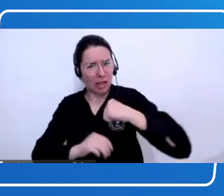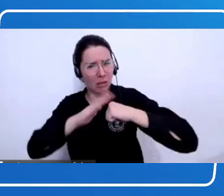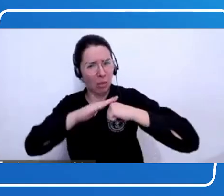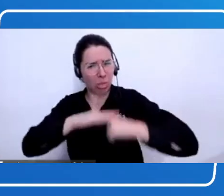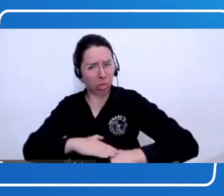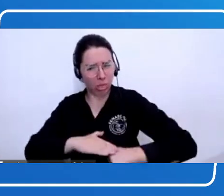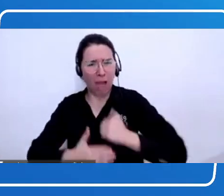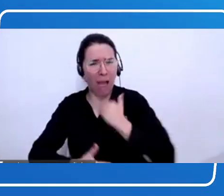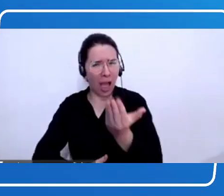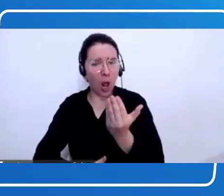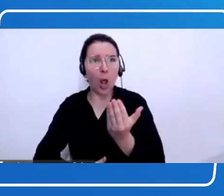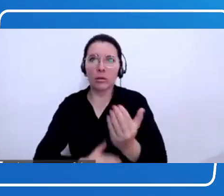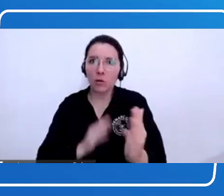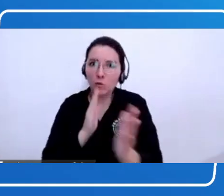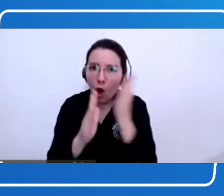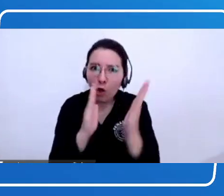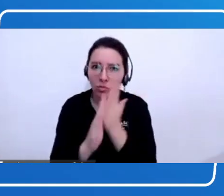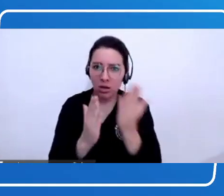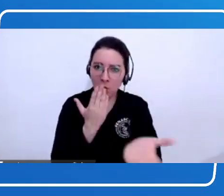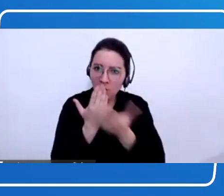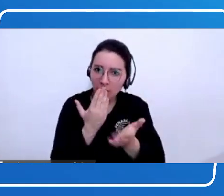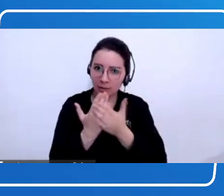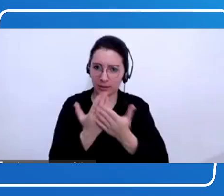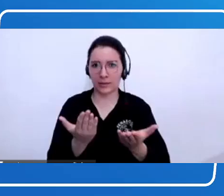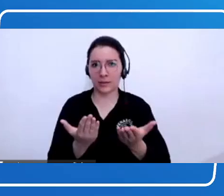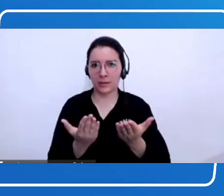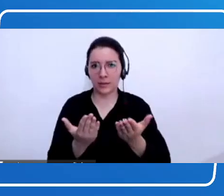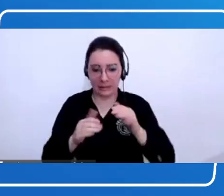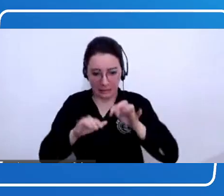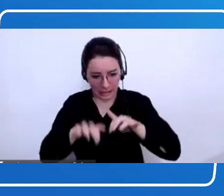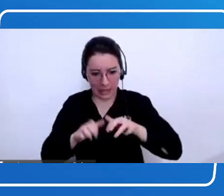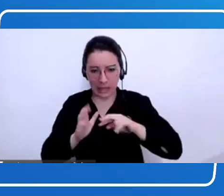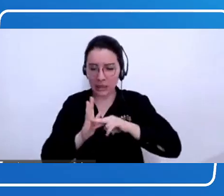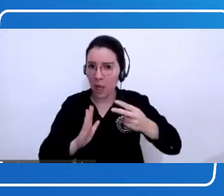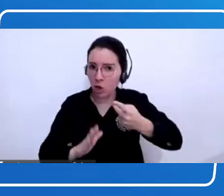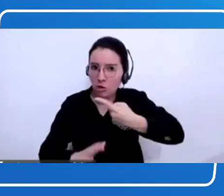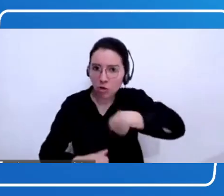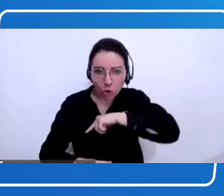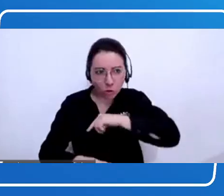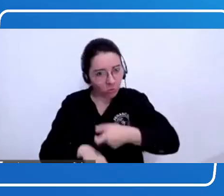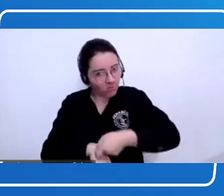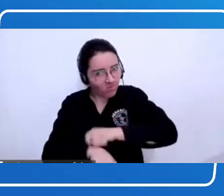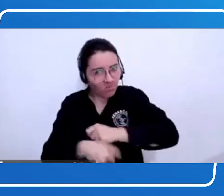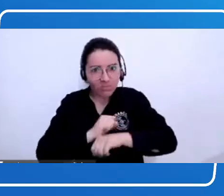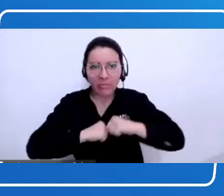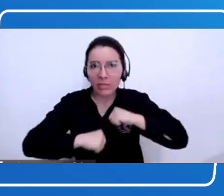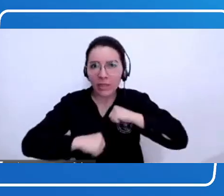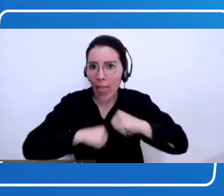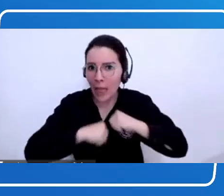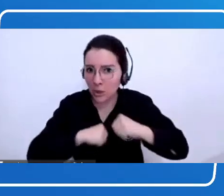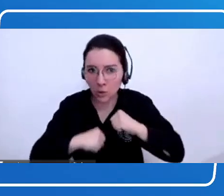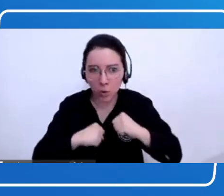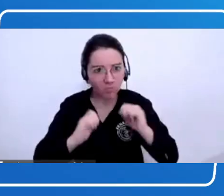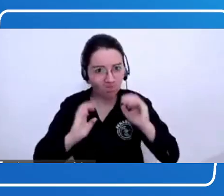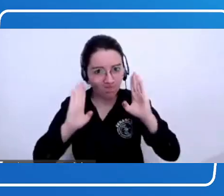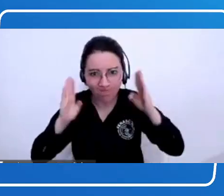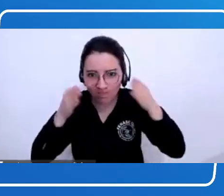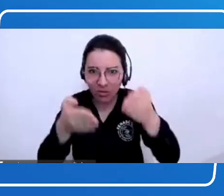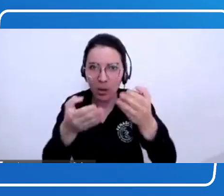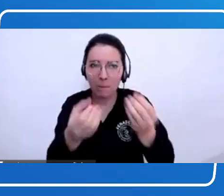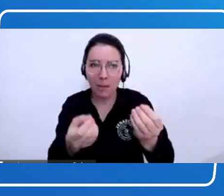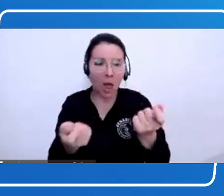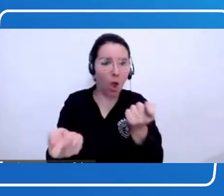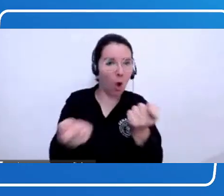derechos, infórmennos. Y haremos todas las gestiones que estén a nuestro alcance para conjurar esa